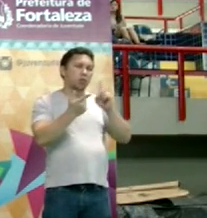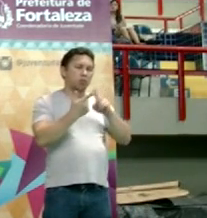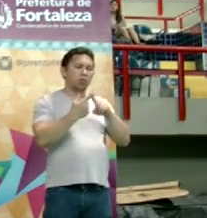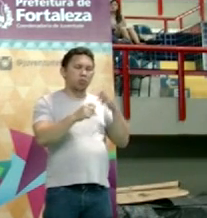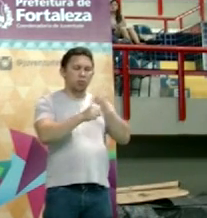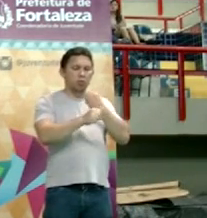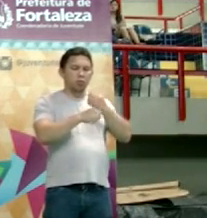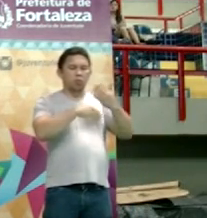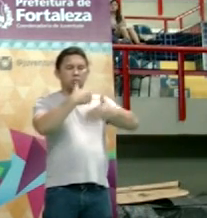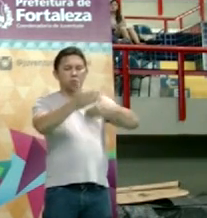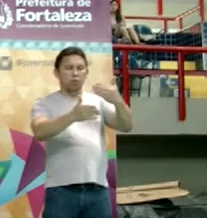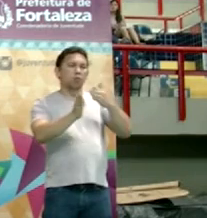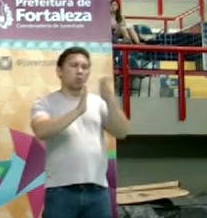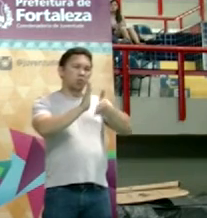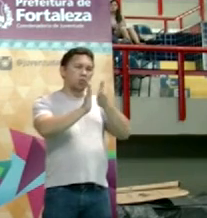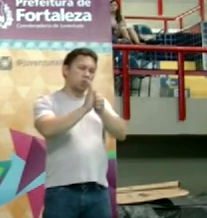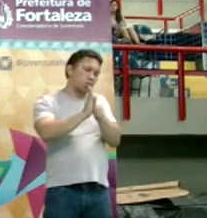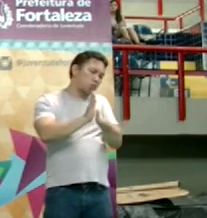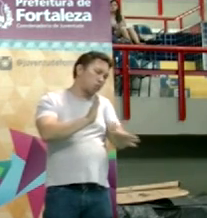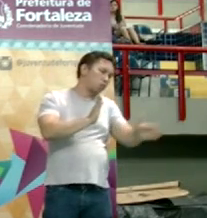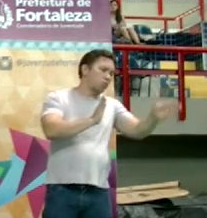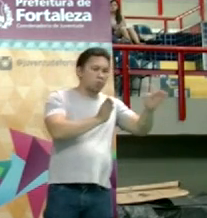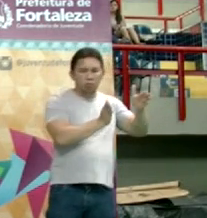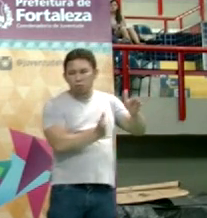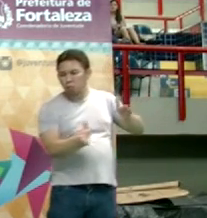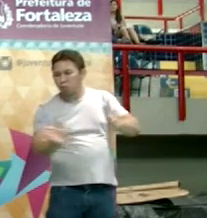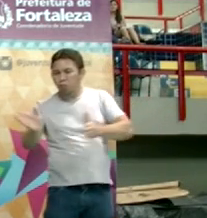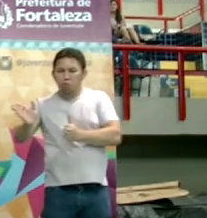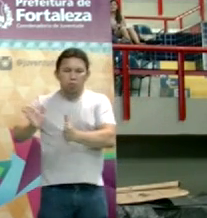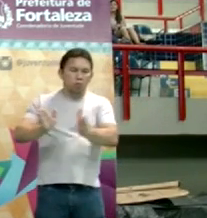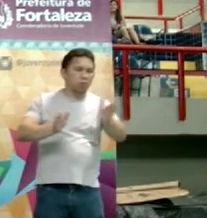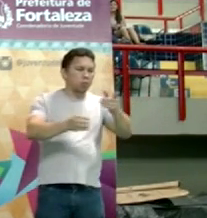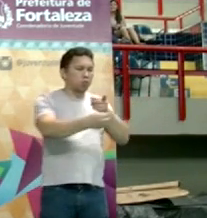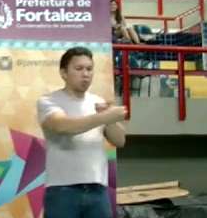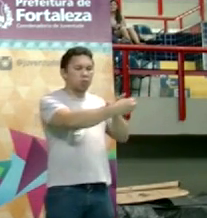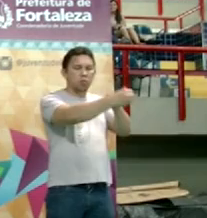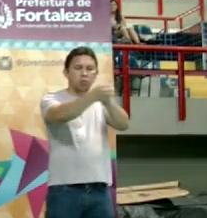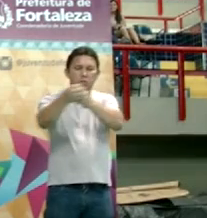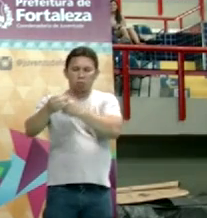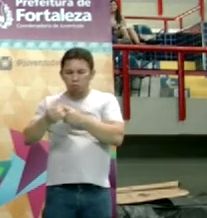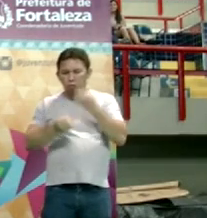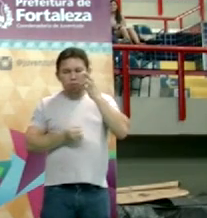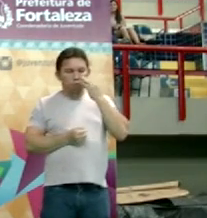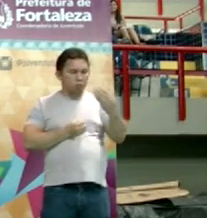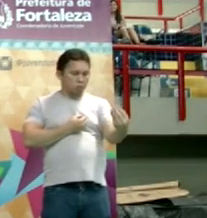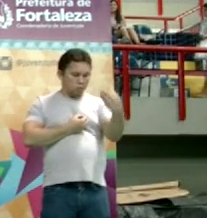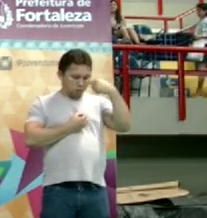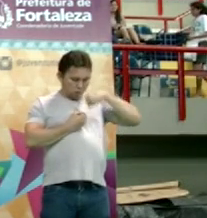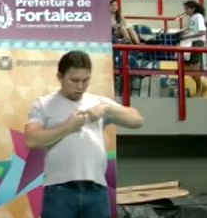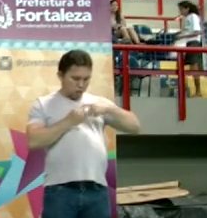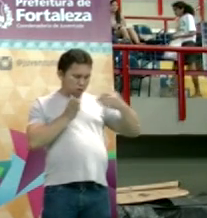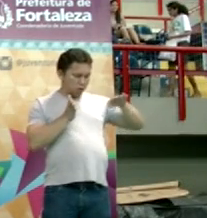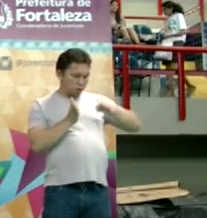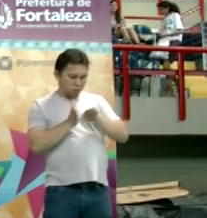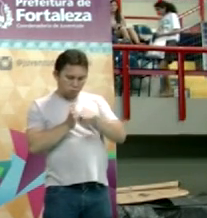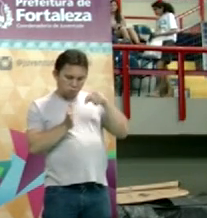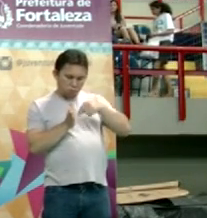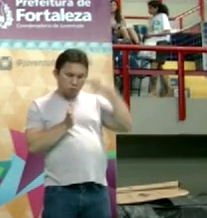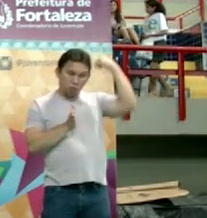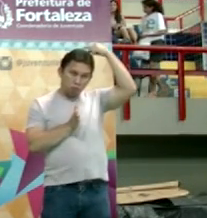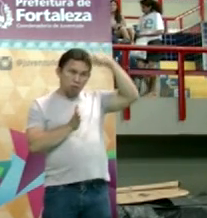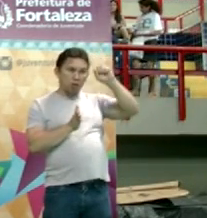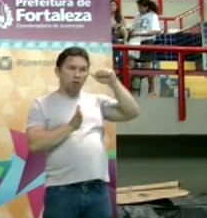foram construídos outros ramais ferroviários que articularam o interior cafeeiro ao porto de exportação,